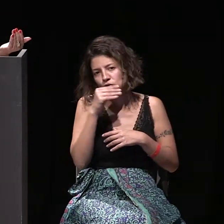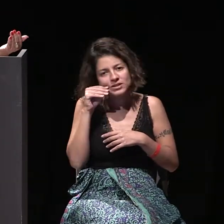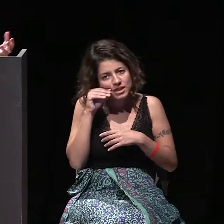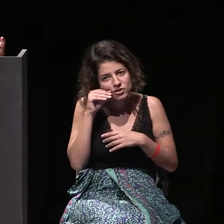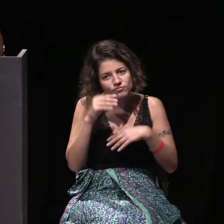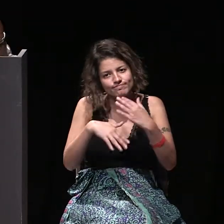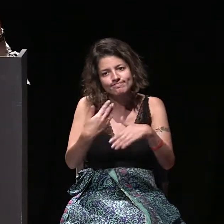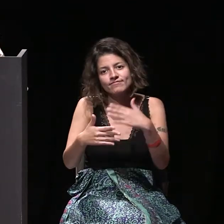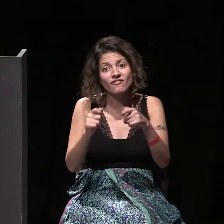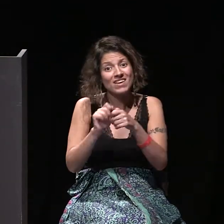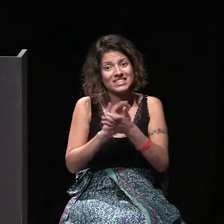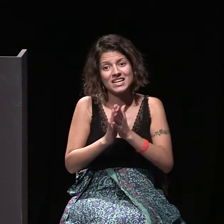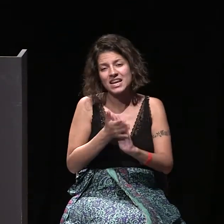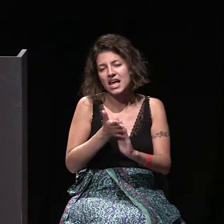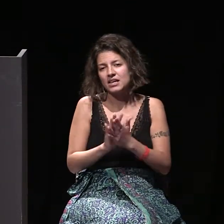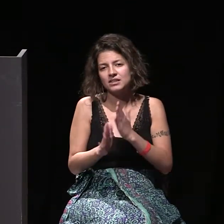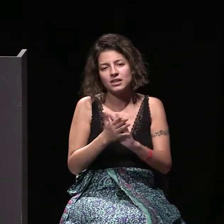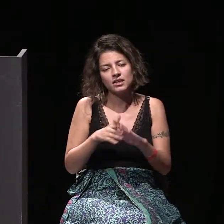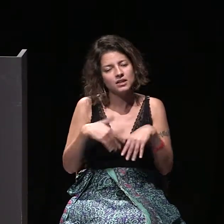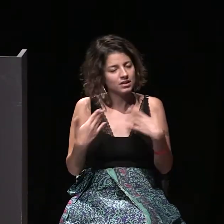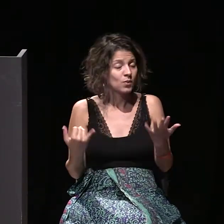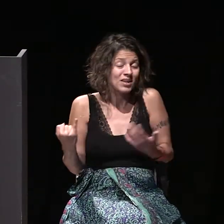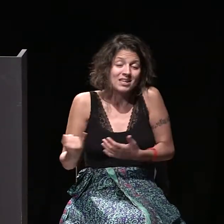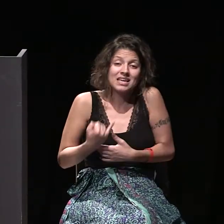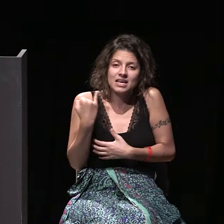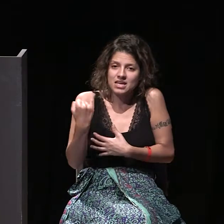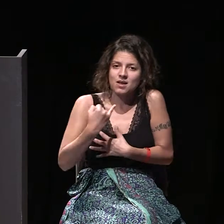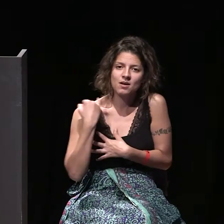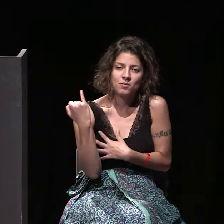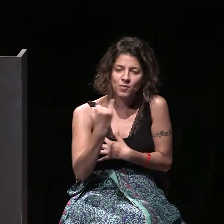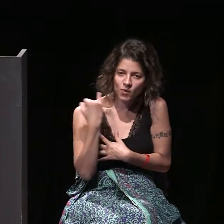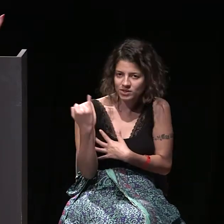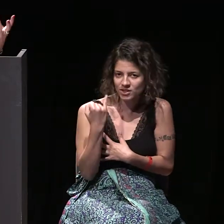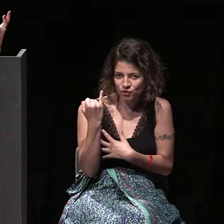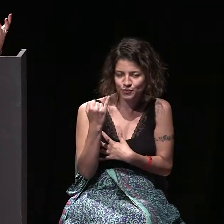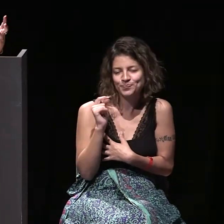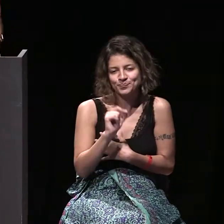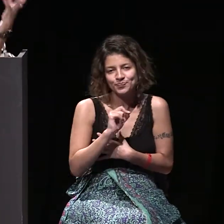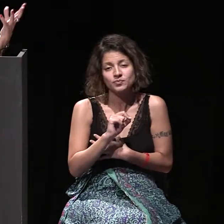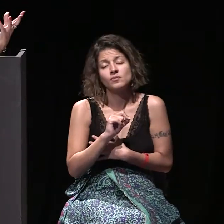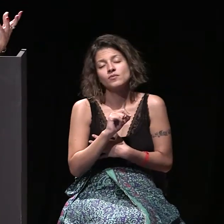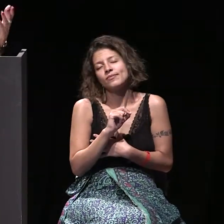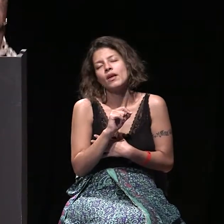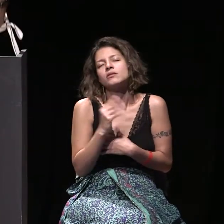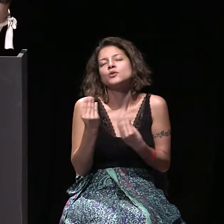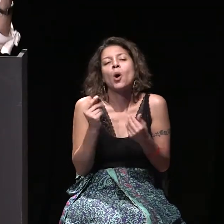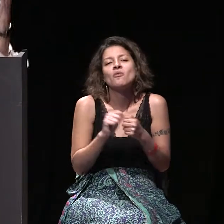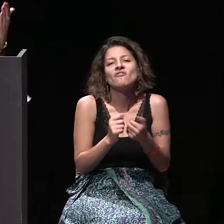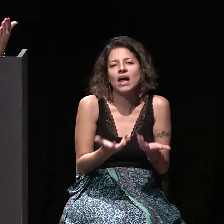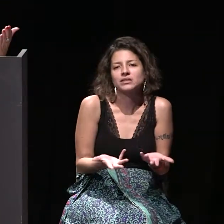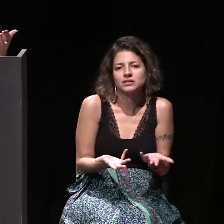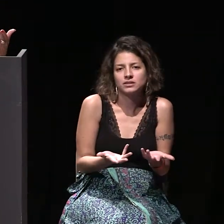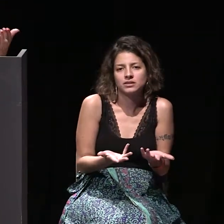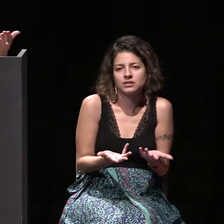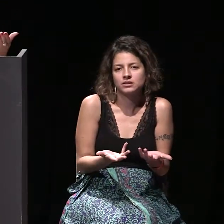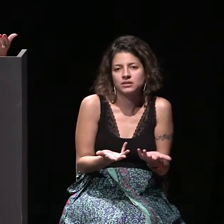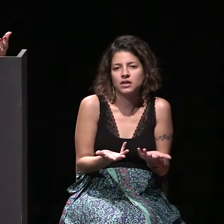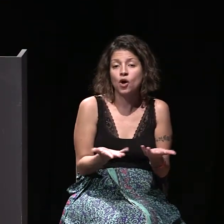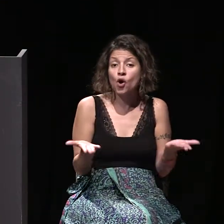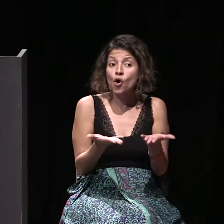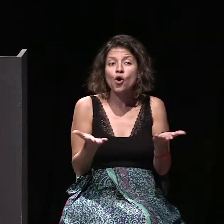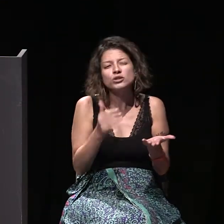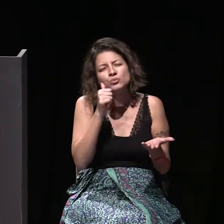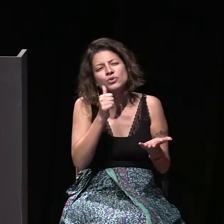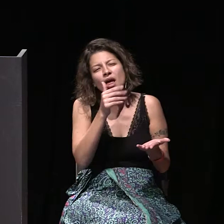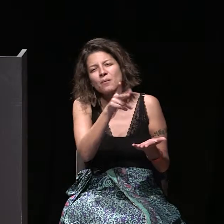fazer nada. Então, é fundamental que quando a gente diz, bom, e que fazer? E hoje uma professora perguntou,